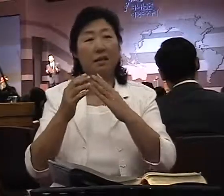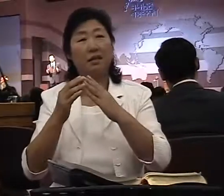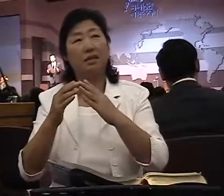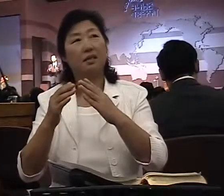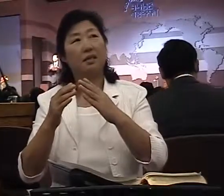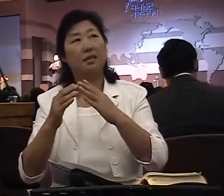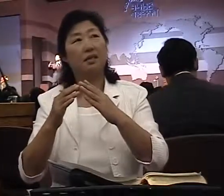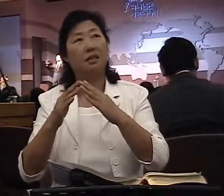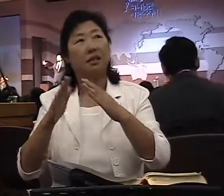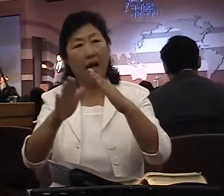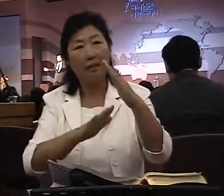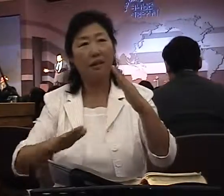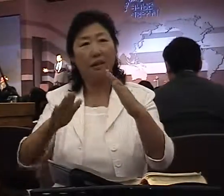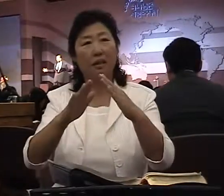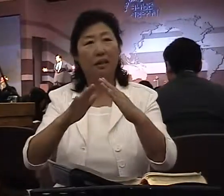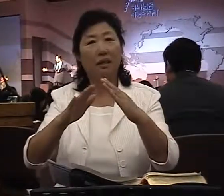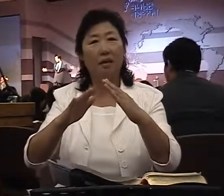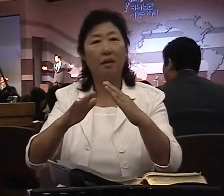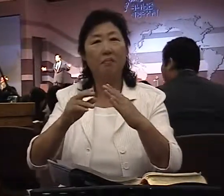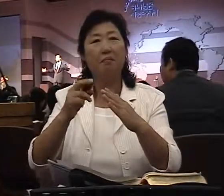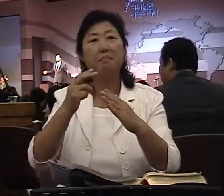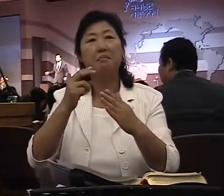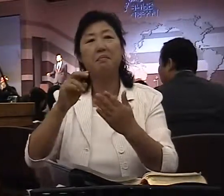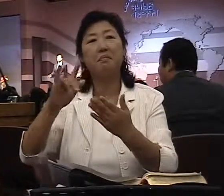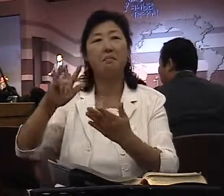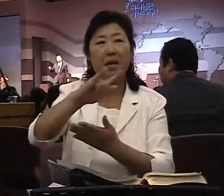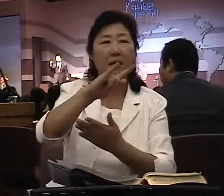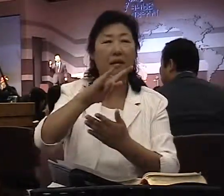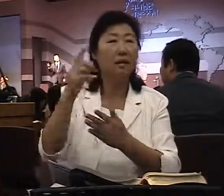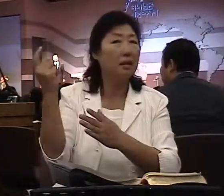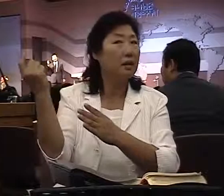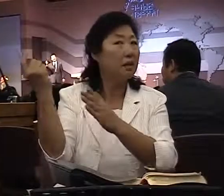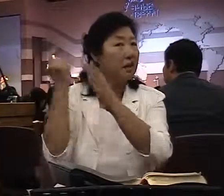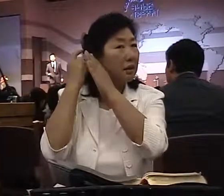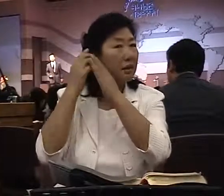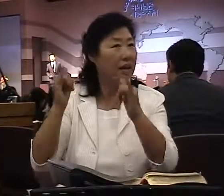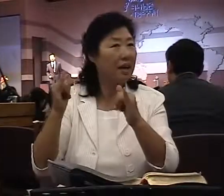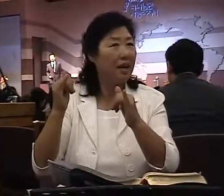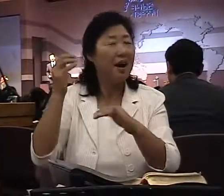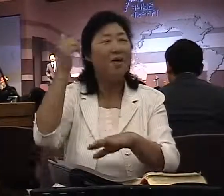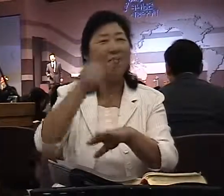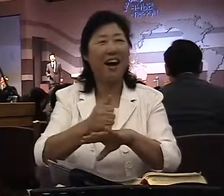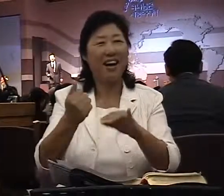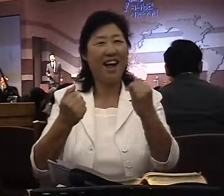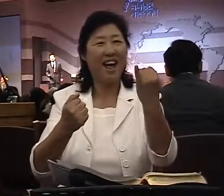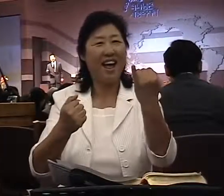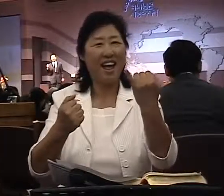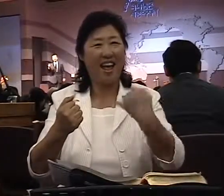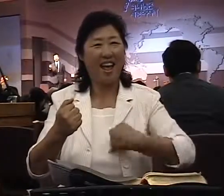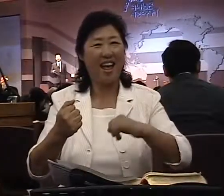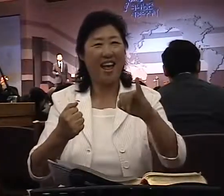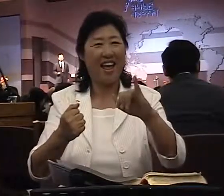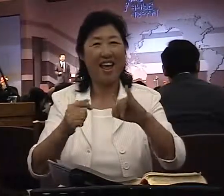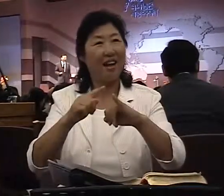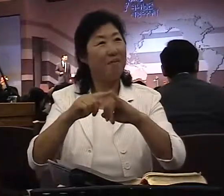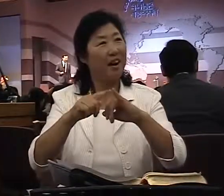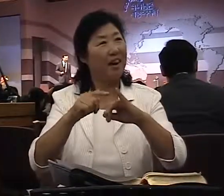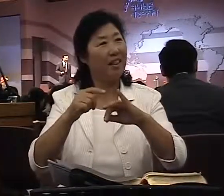가정에서, 우리 홀 섹션에서 비행기 보니까 듣는 사람은 저희 막내 찬일이 뿐이더라고요. 막내 찬일이 뿐이야. 그래서